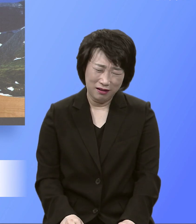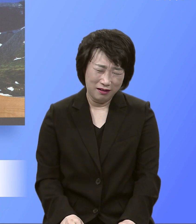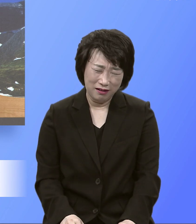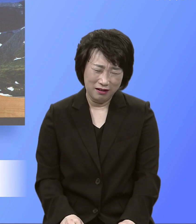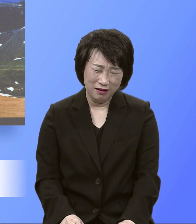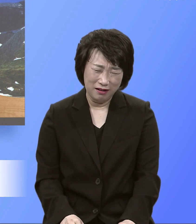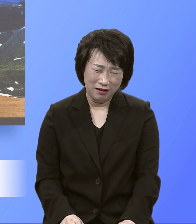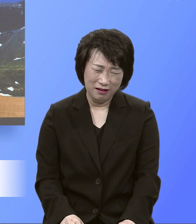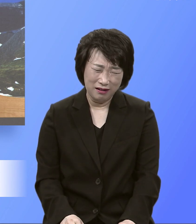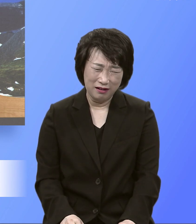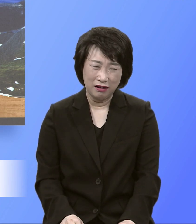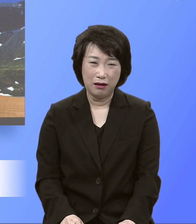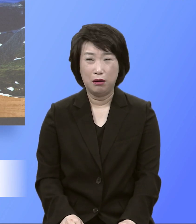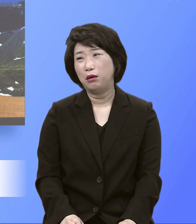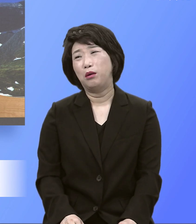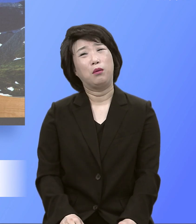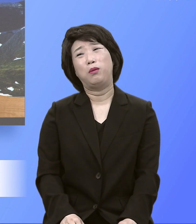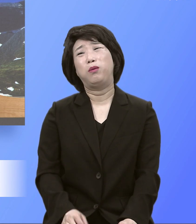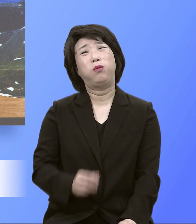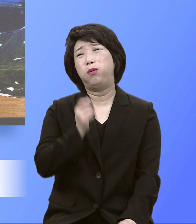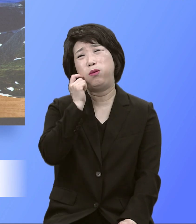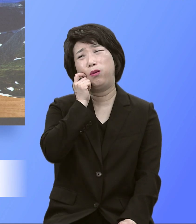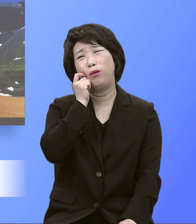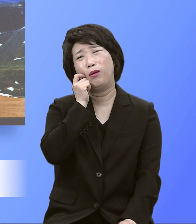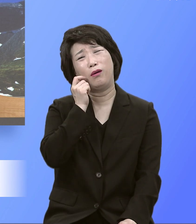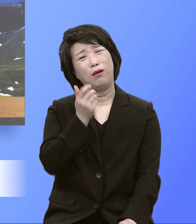못할 것 같다가 아니라 못해요.